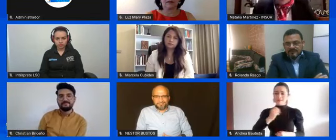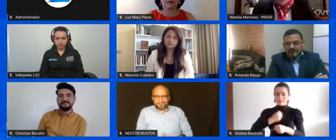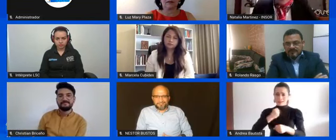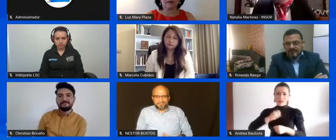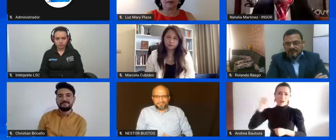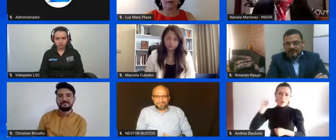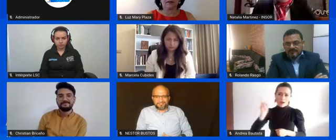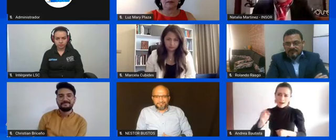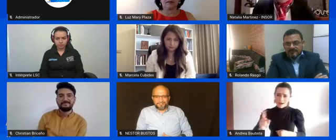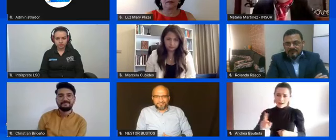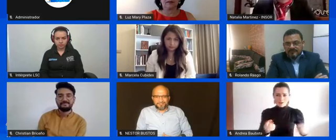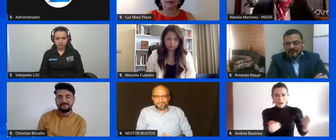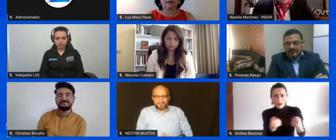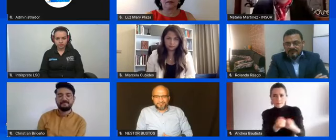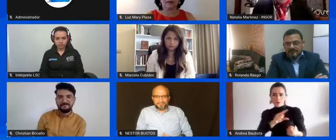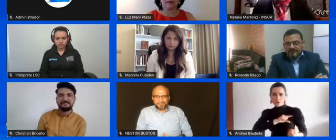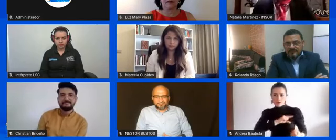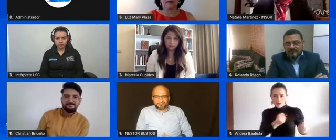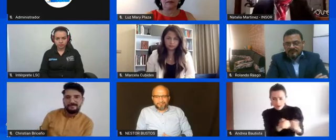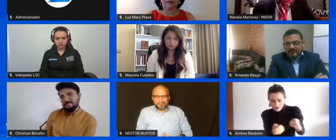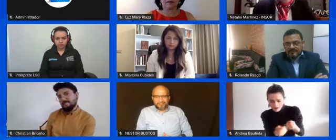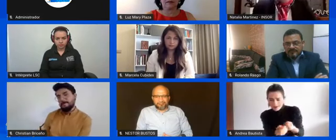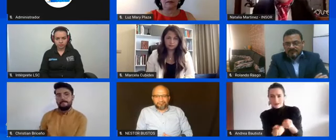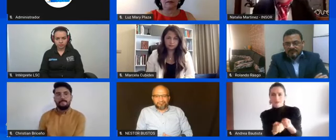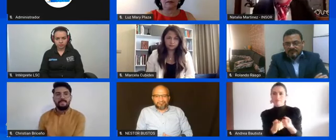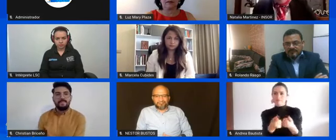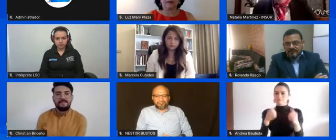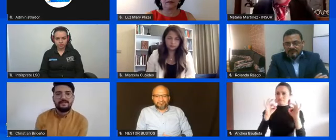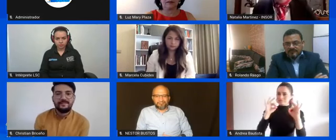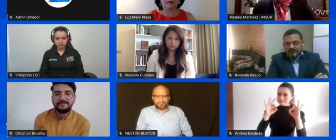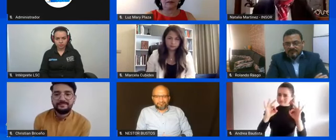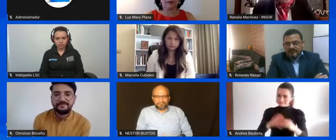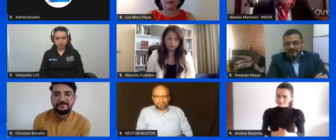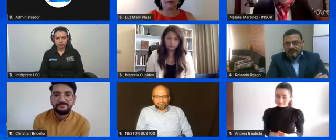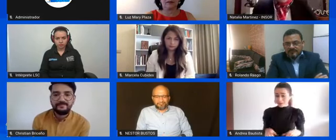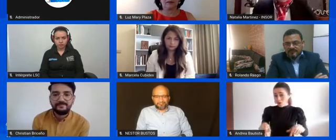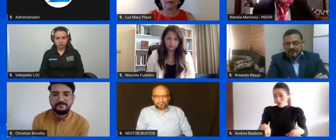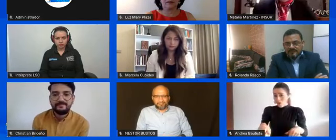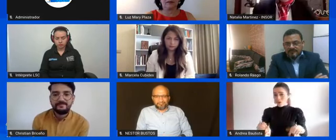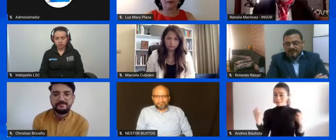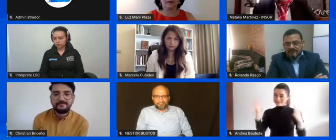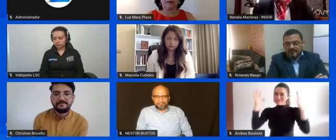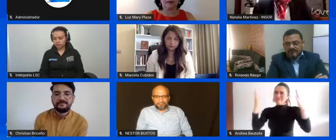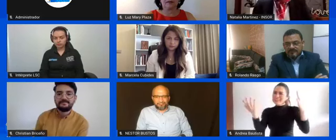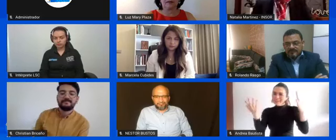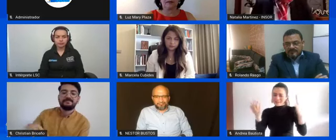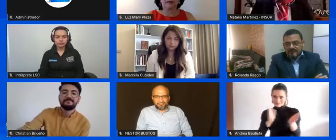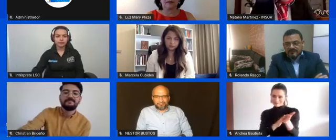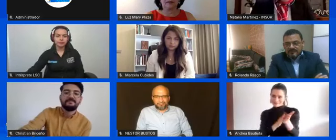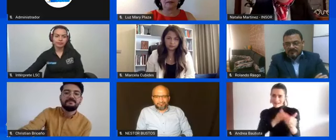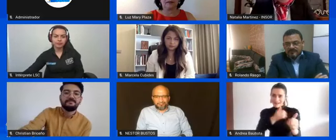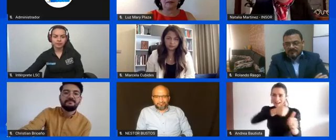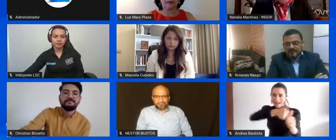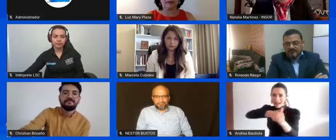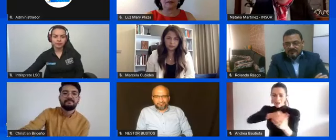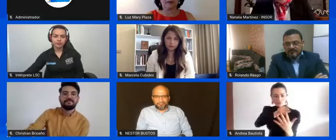contribución al instituto. La idea de hoy también es celebrar eso que ustedes hicieron durante su paso por el